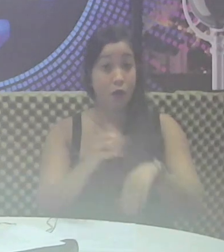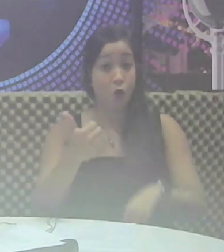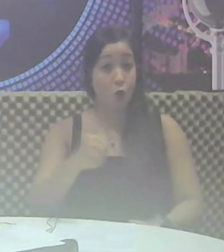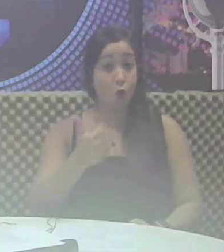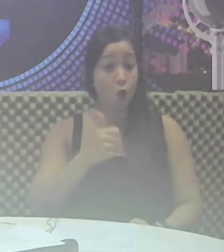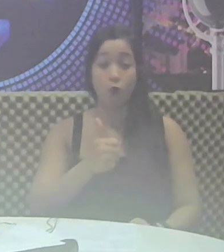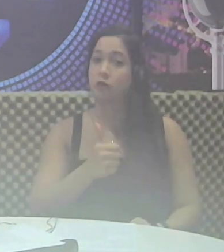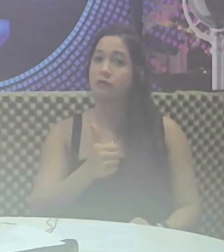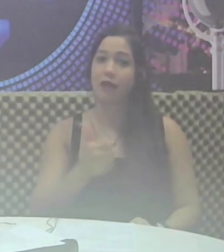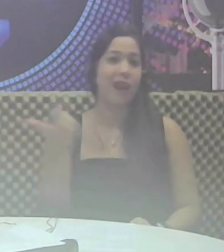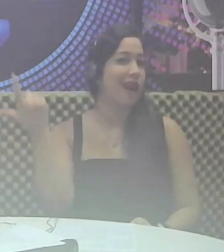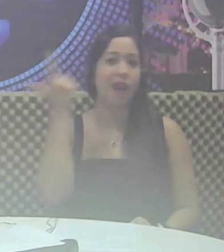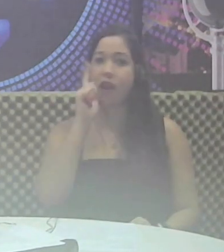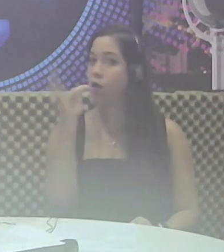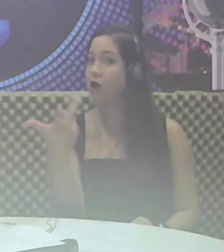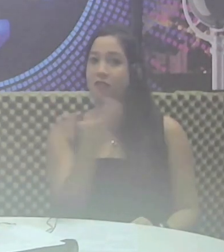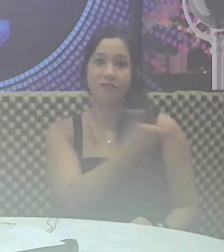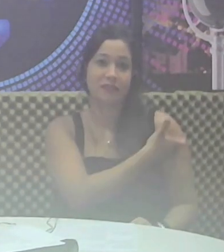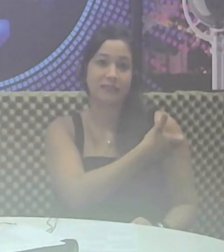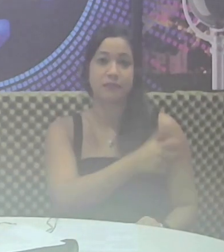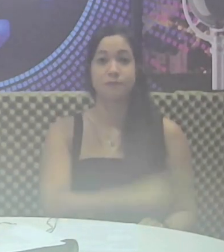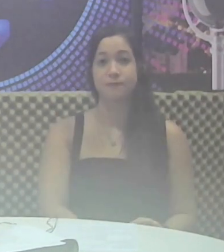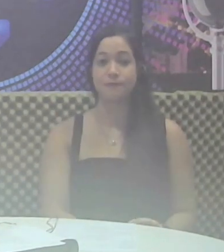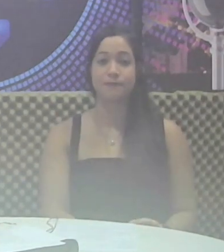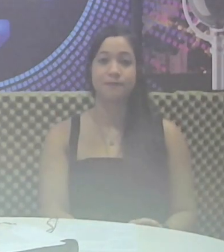não serão contemplados.